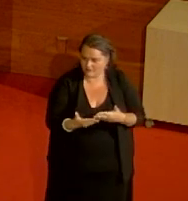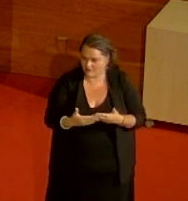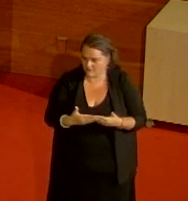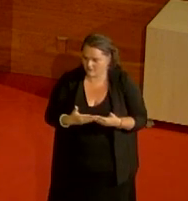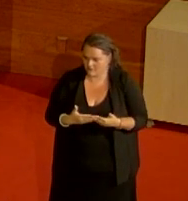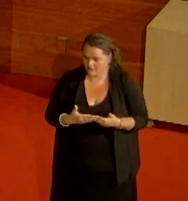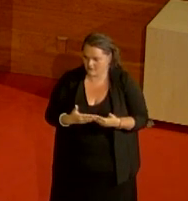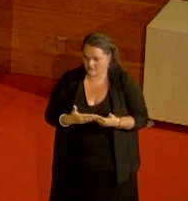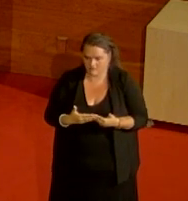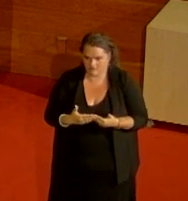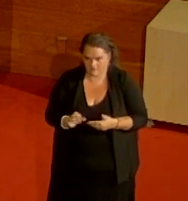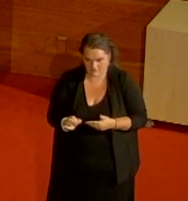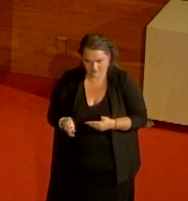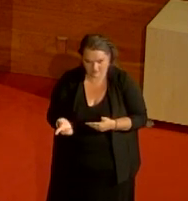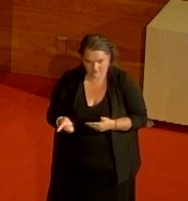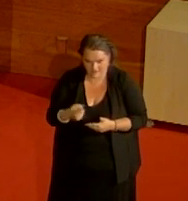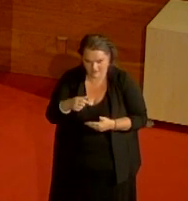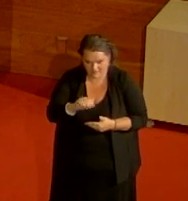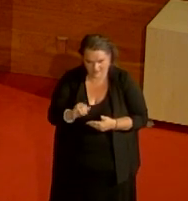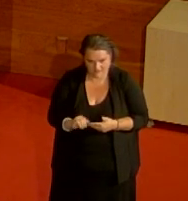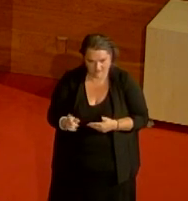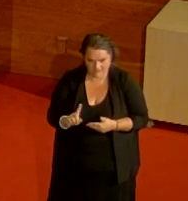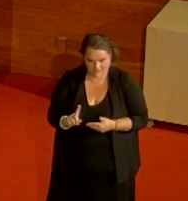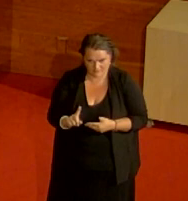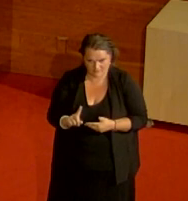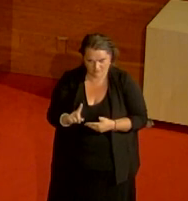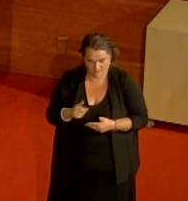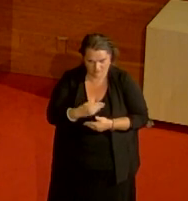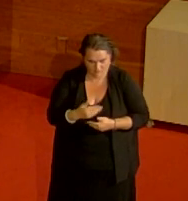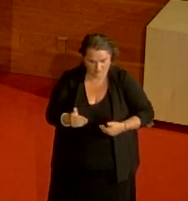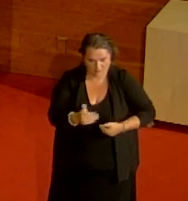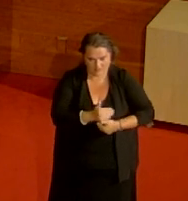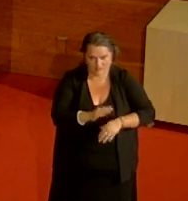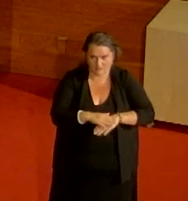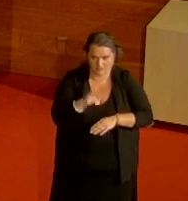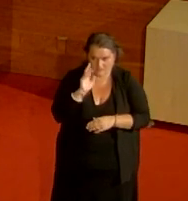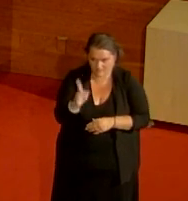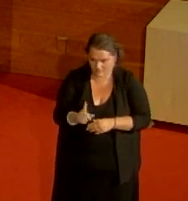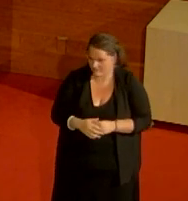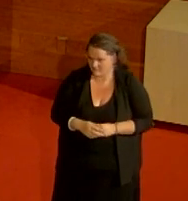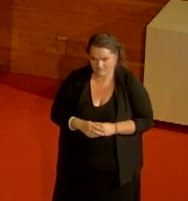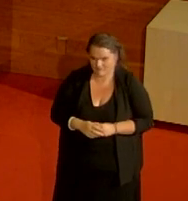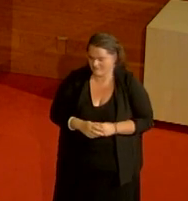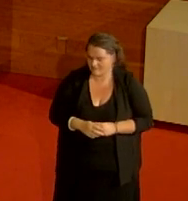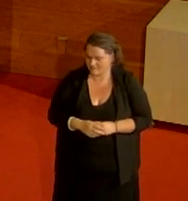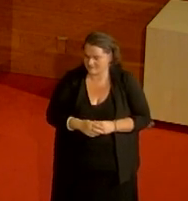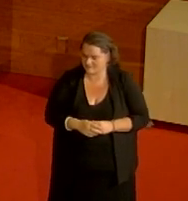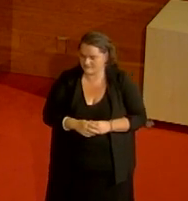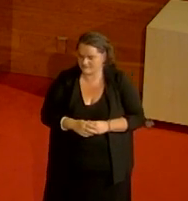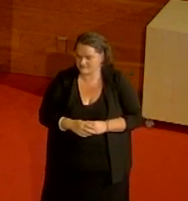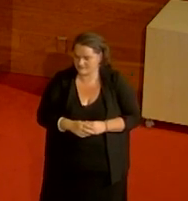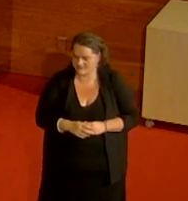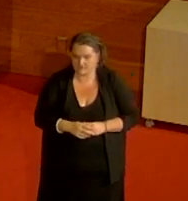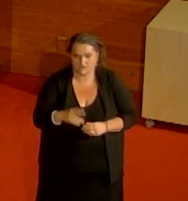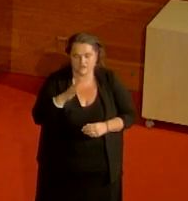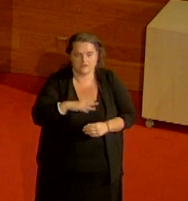verdadera historia que no era una niña de gaza que que que tapaba los ojos a su muñeca para que no hubiera sino que justamente era bueno era de una